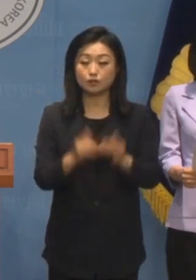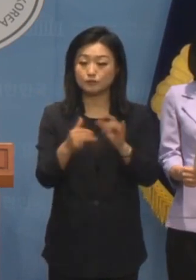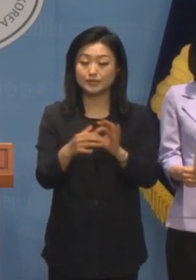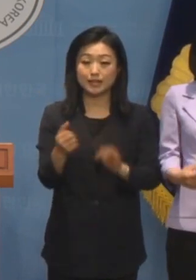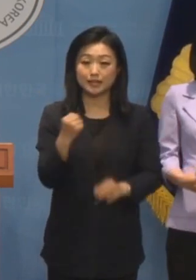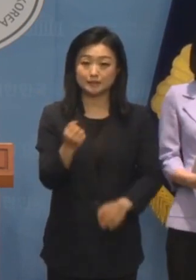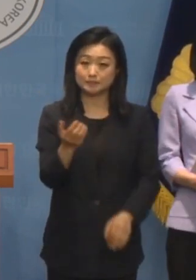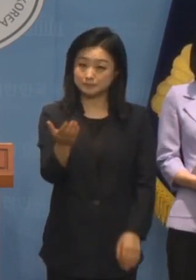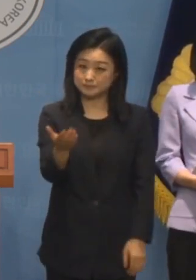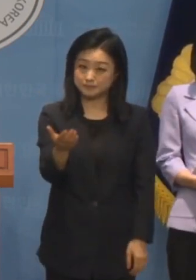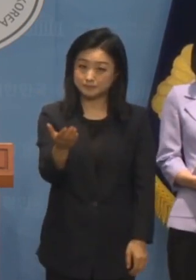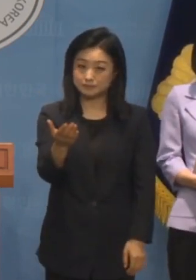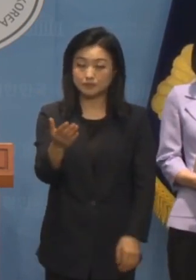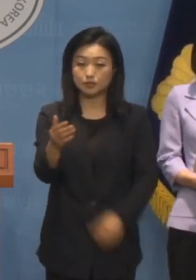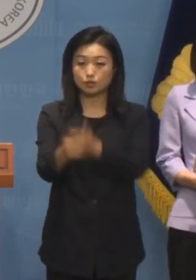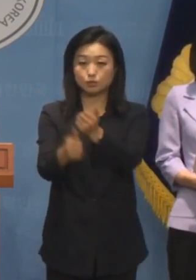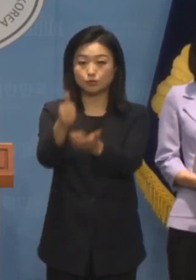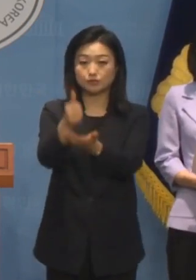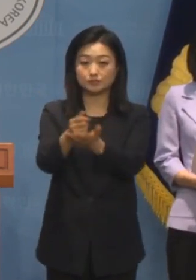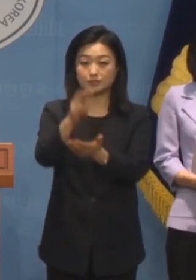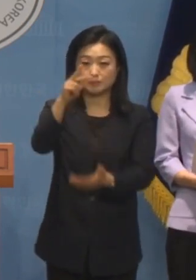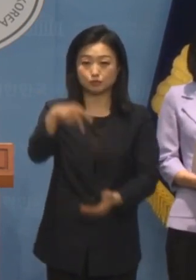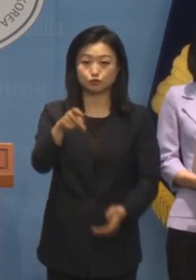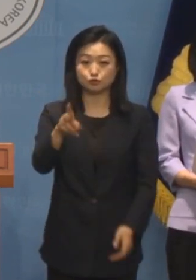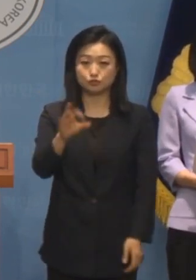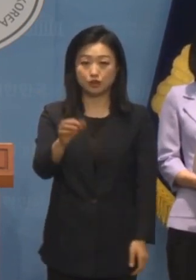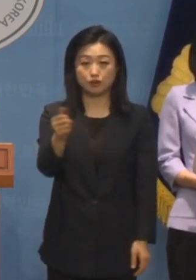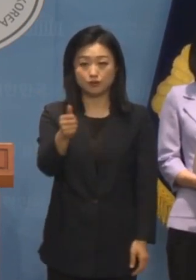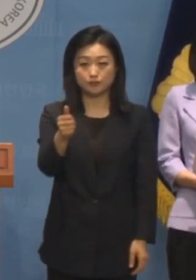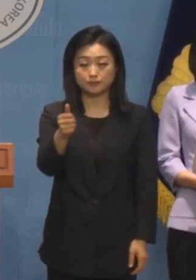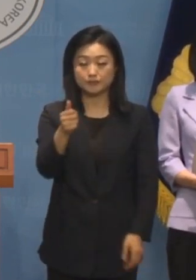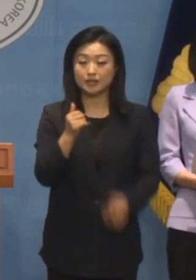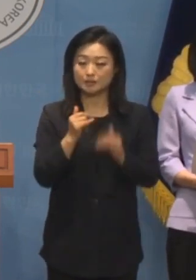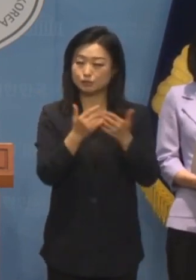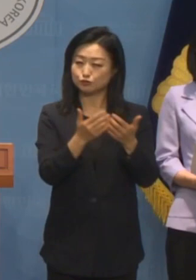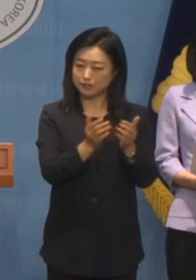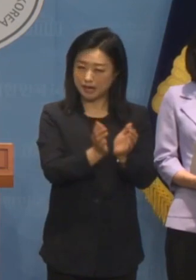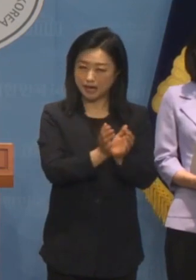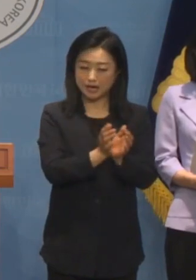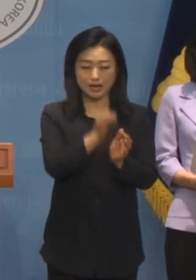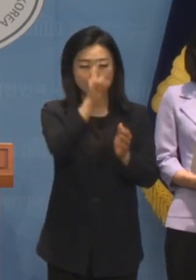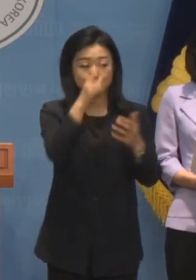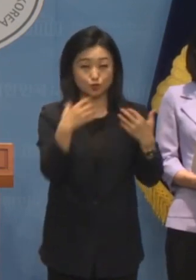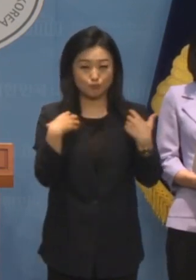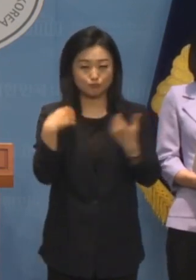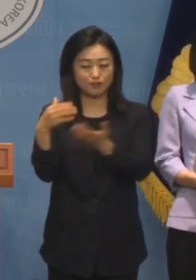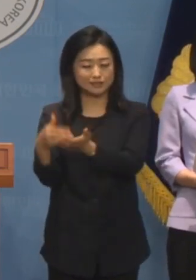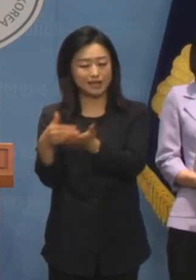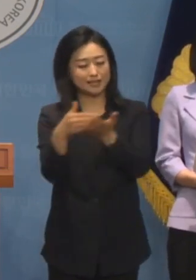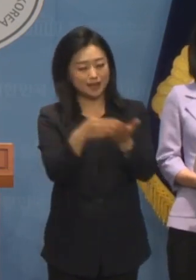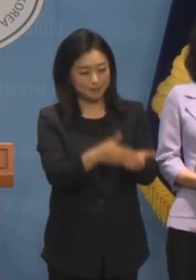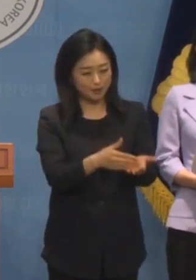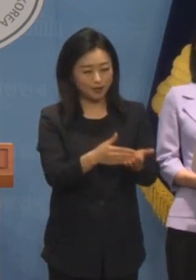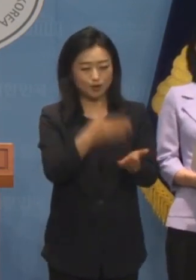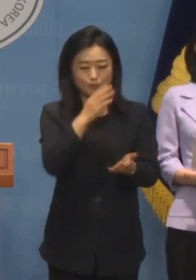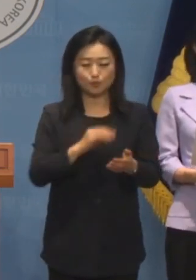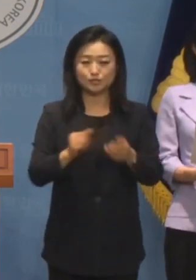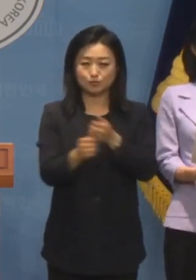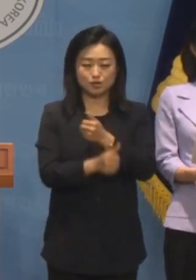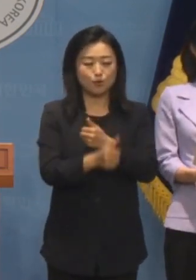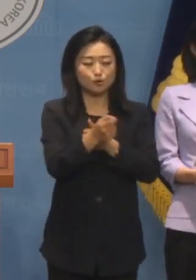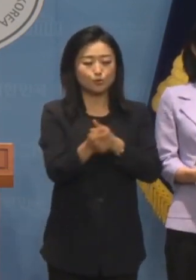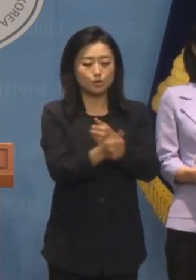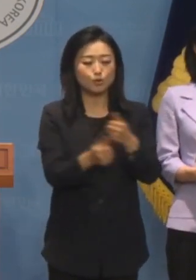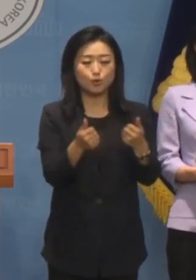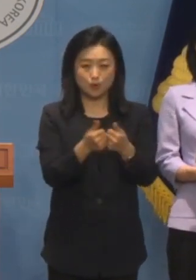국민의힘 연금개혁특위 위원장인 박수영 의원은 민주당은 정부가 안을 내면 보건복지위에 소위원회를